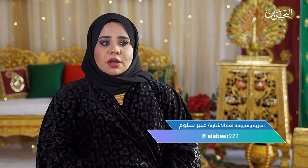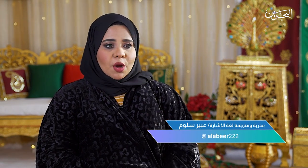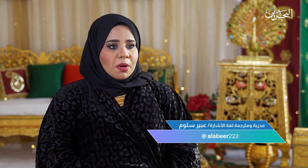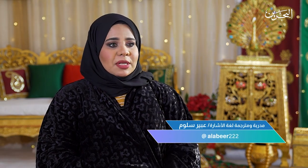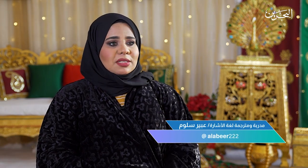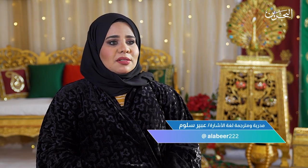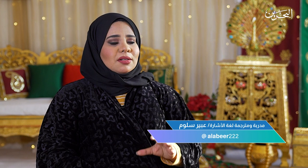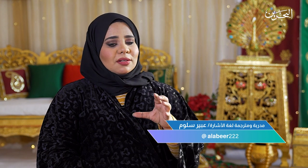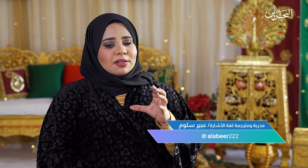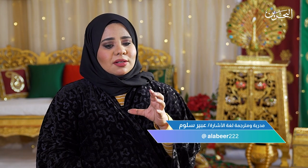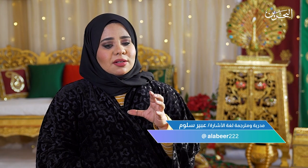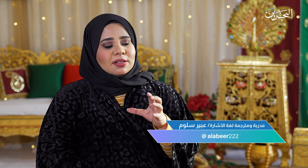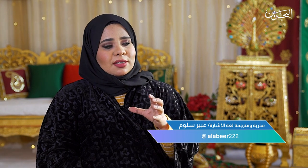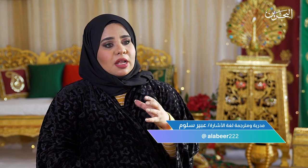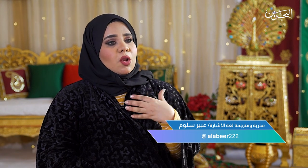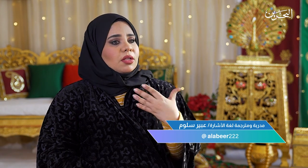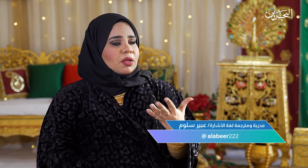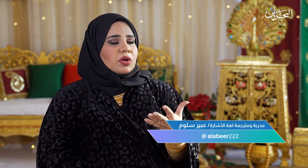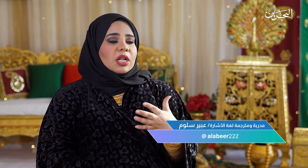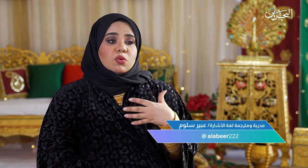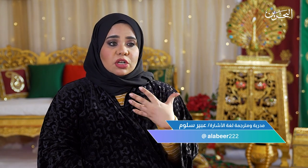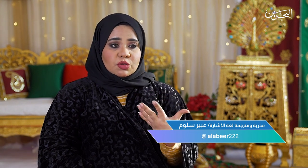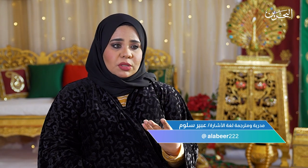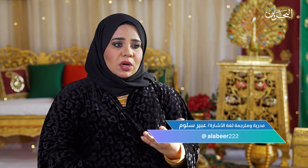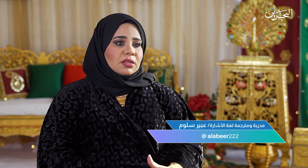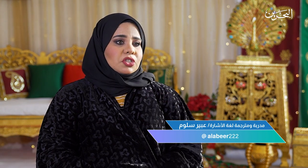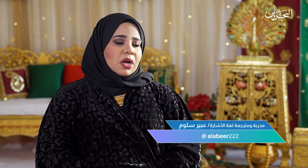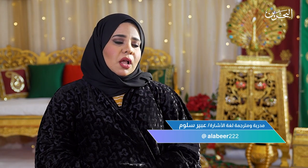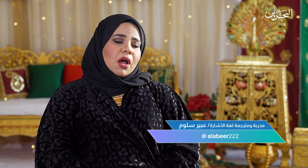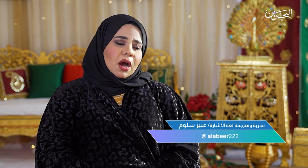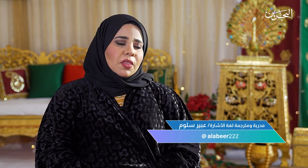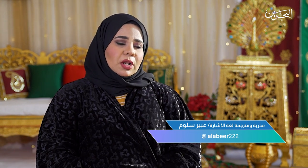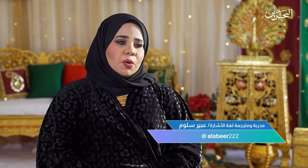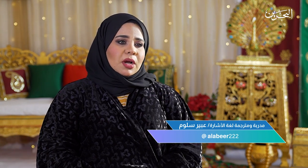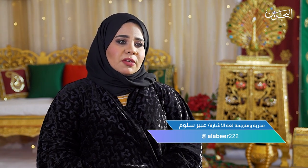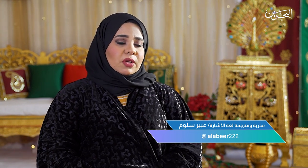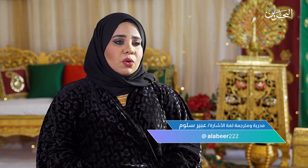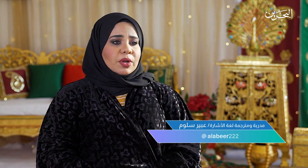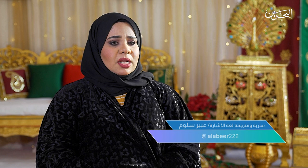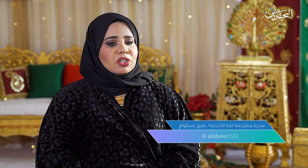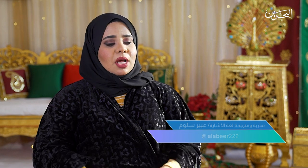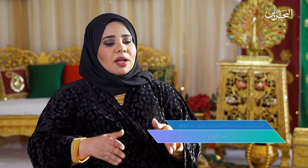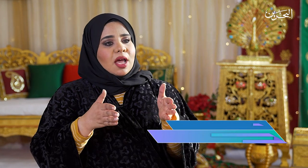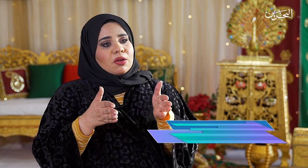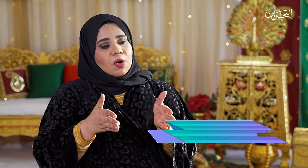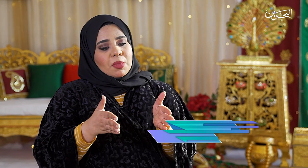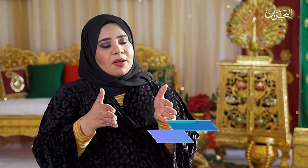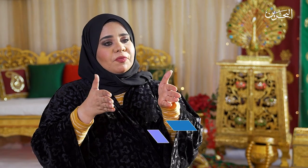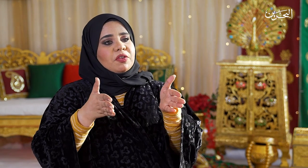أنهم بس لغة التواصل أو ترجمة لغة الإشارة، هذا اللي هم يفتقرونه. ليش؟ لأنه هم في